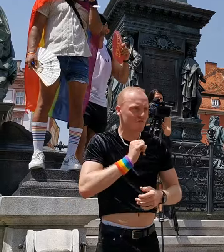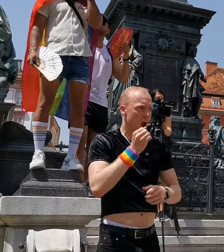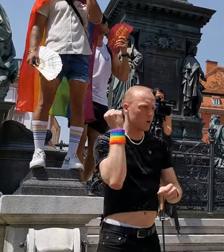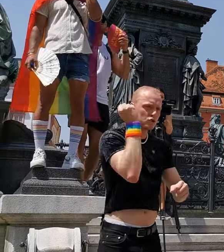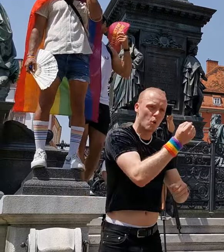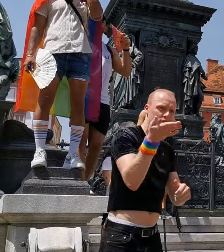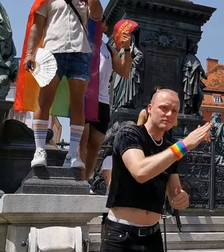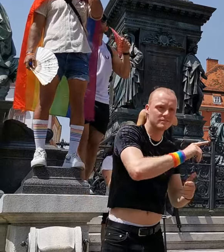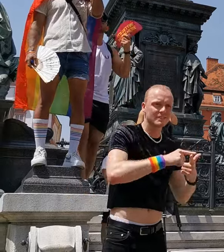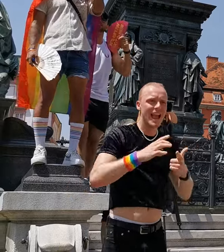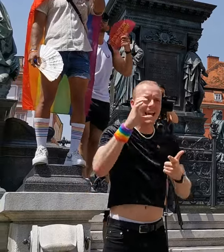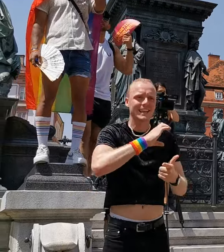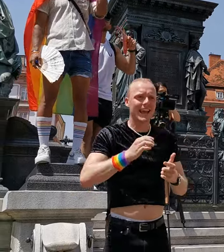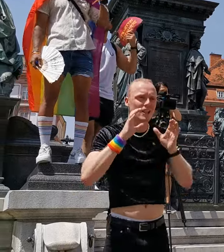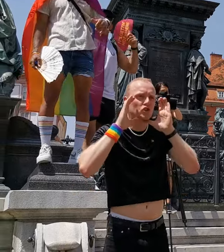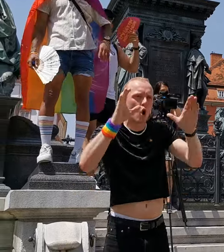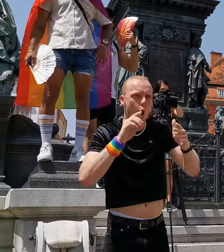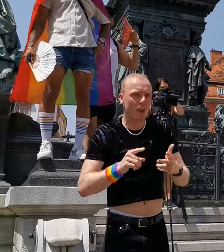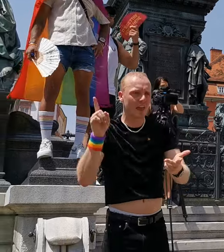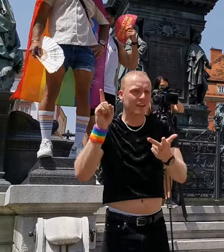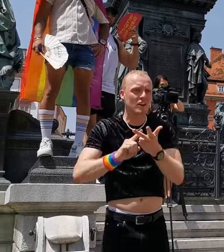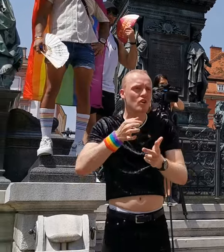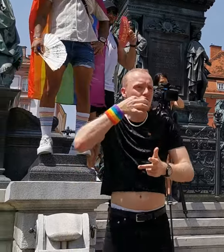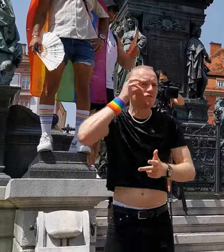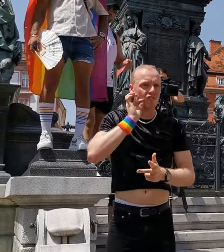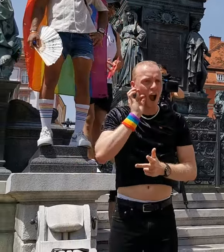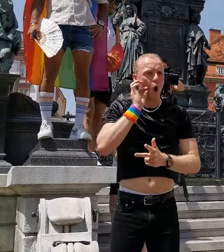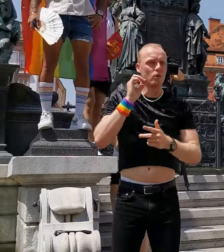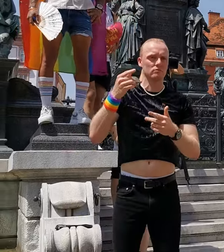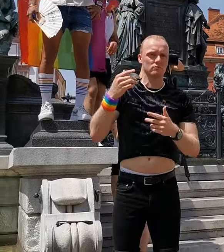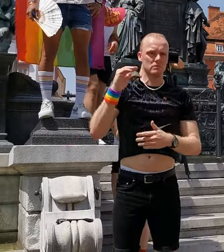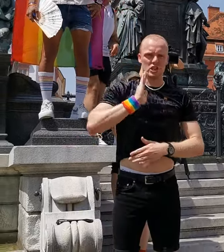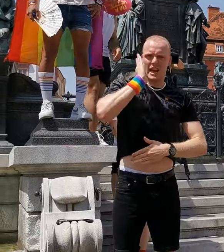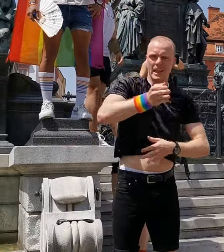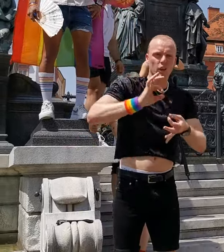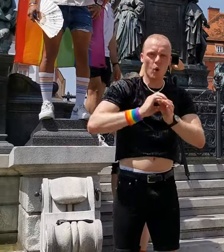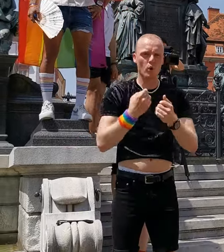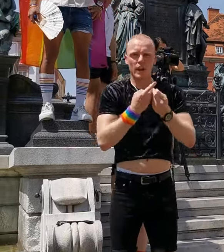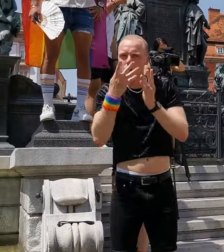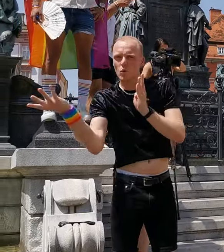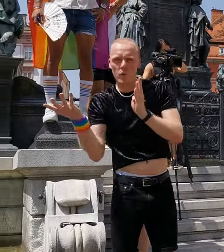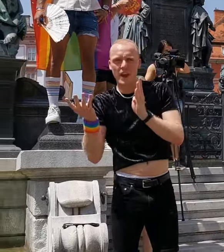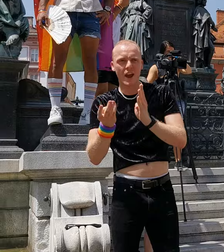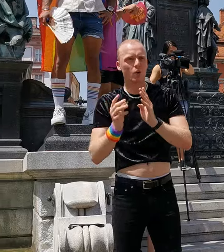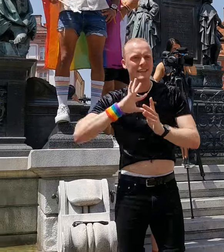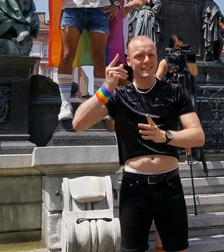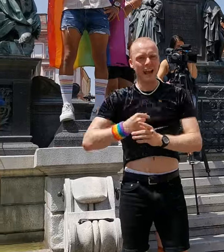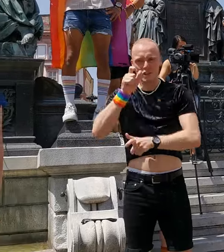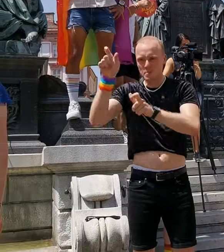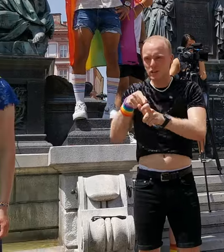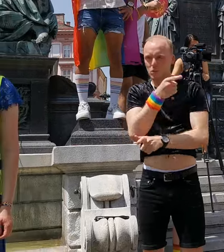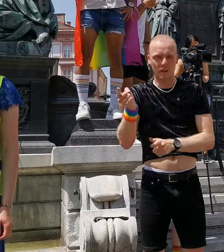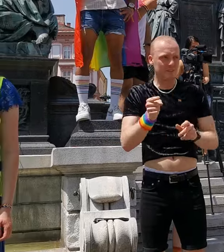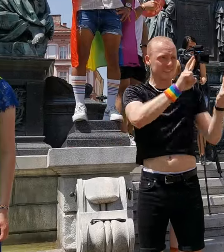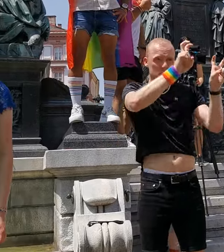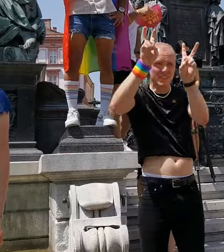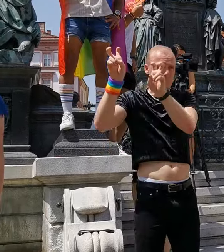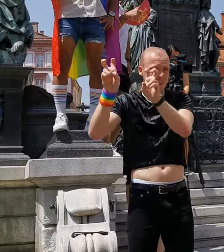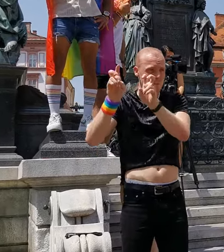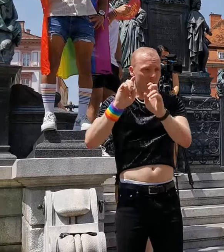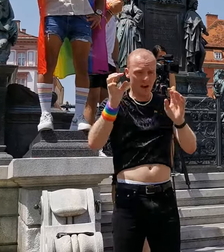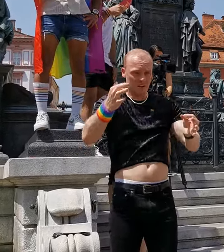gegen Transgender und Frauen innerhalb und außerhalb der Kunden Community sind einige der Themen, mit denen wir uns noch zu beschäftigen